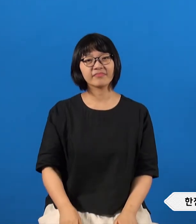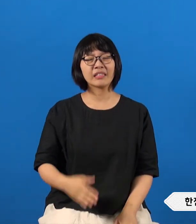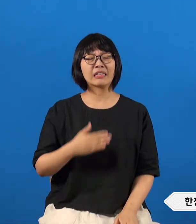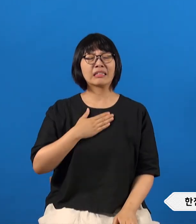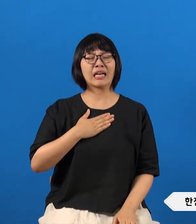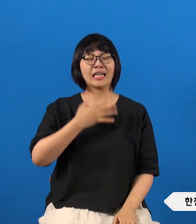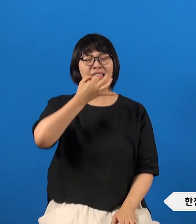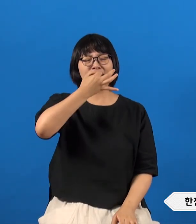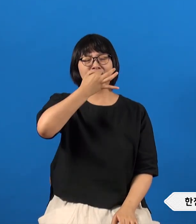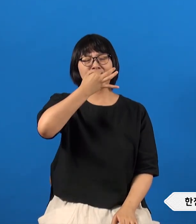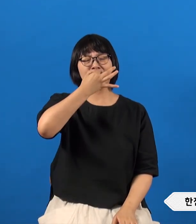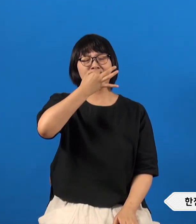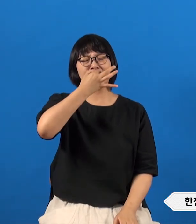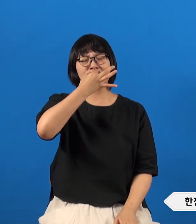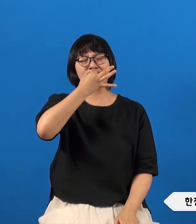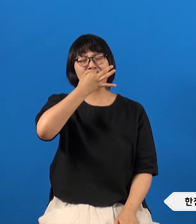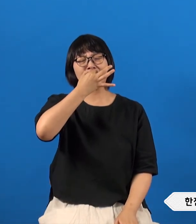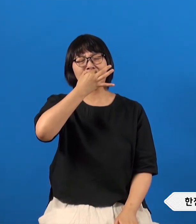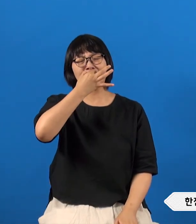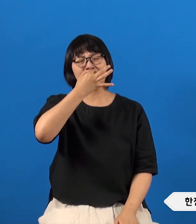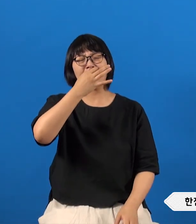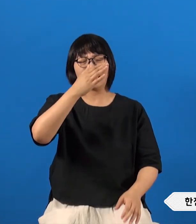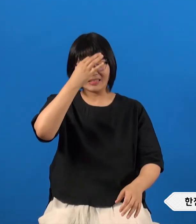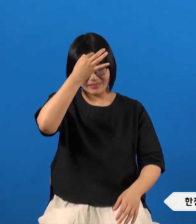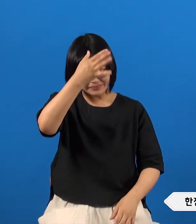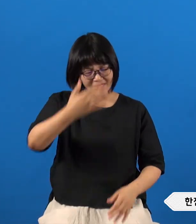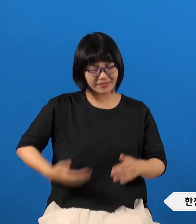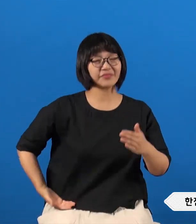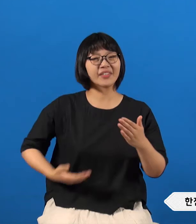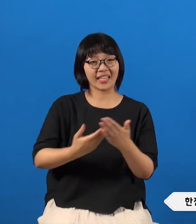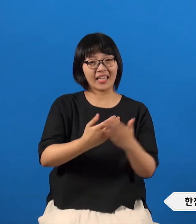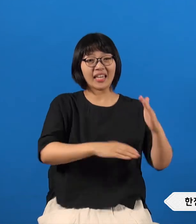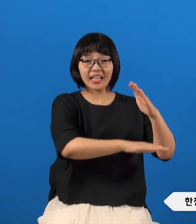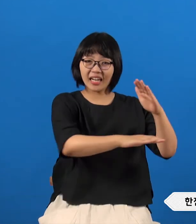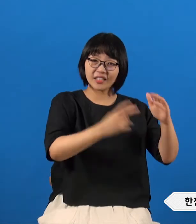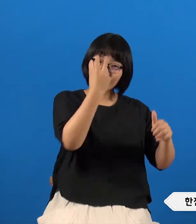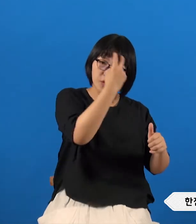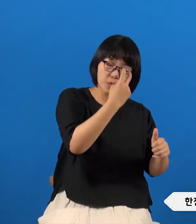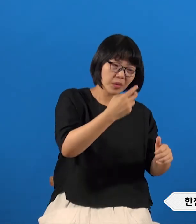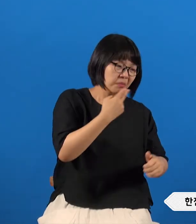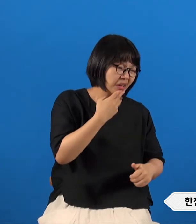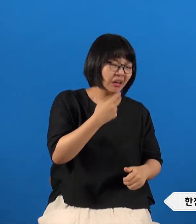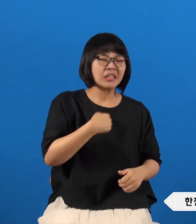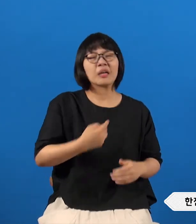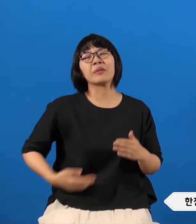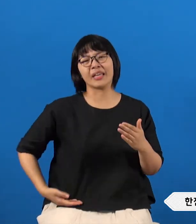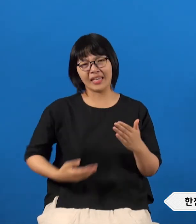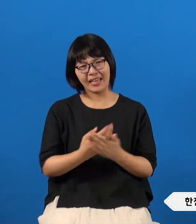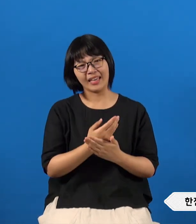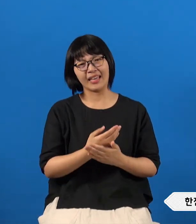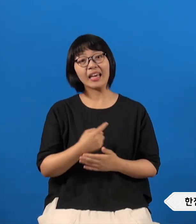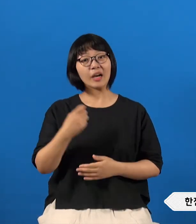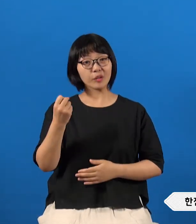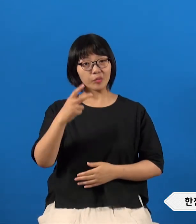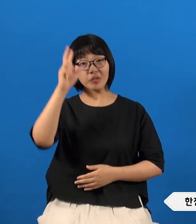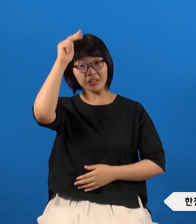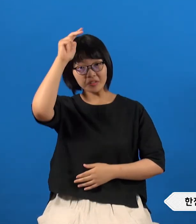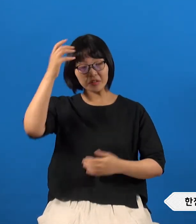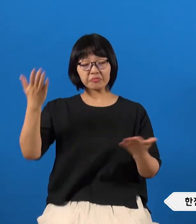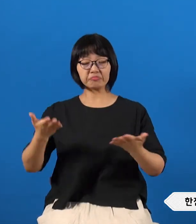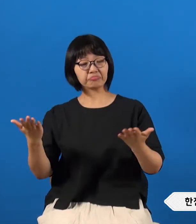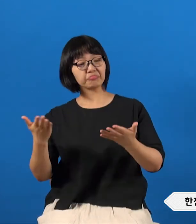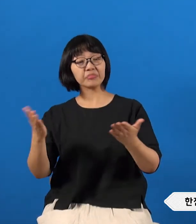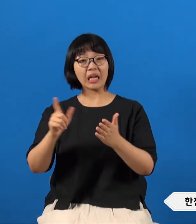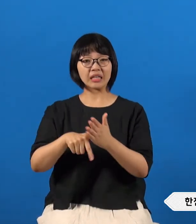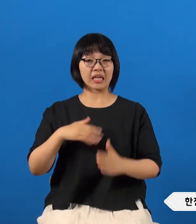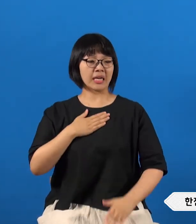그냥 욕망에 사로잡혀서 산 거 회개하고, 가정 돌보지 않은 거 회개하고, 검사 시절에